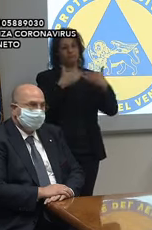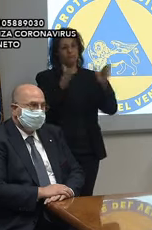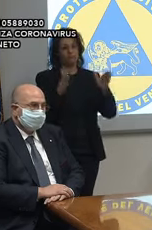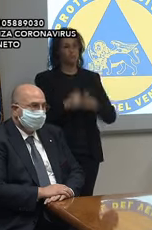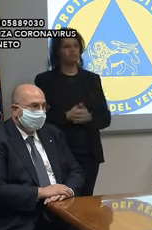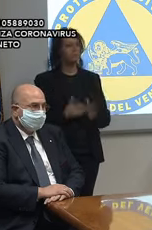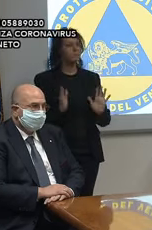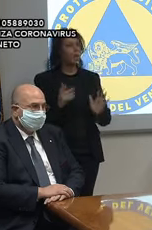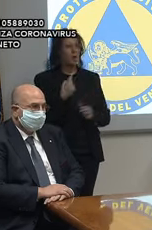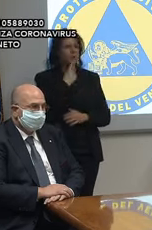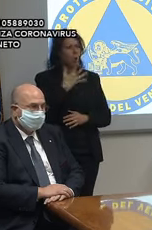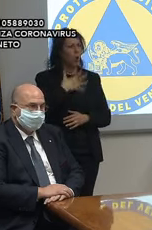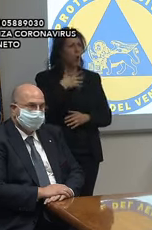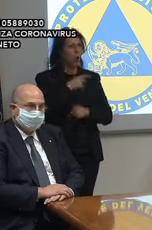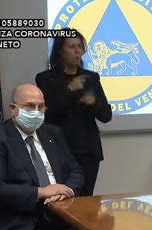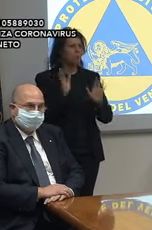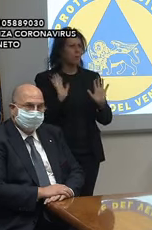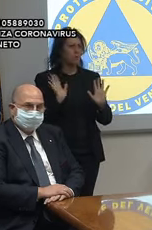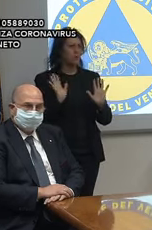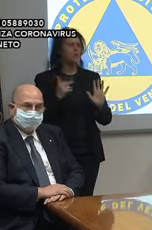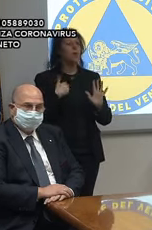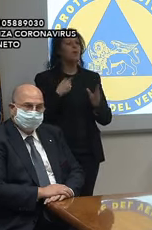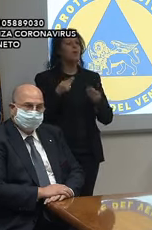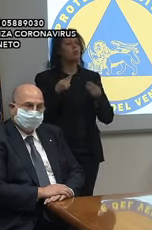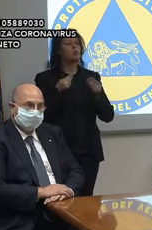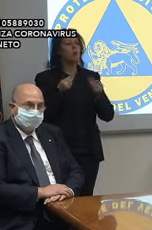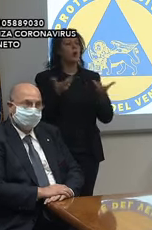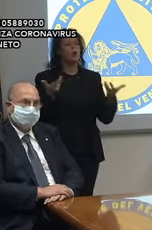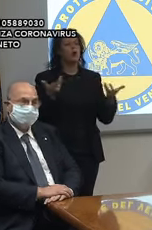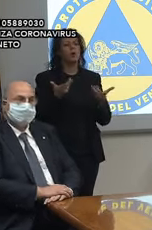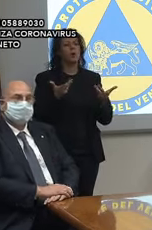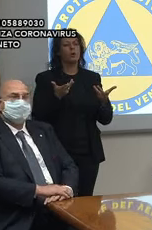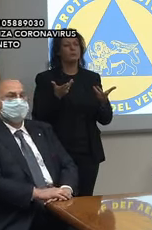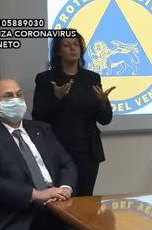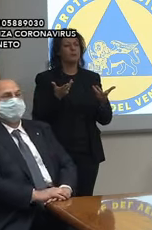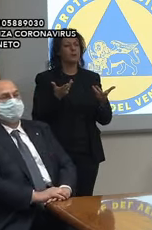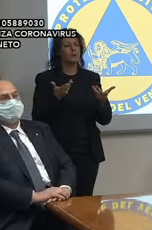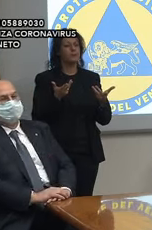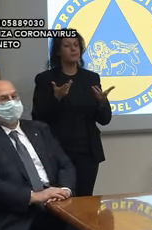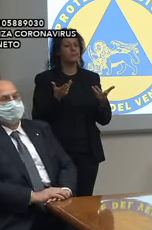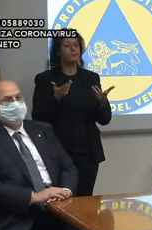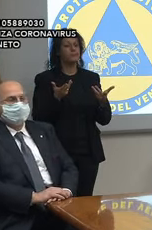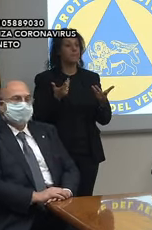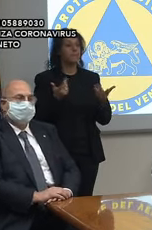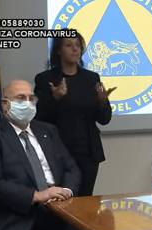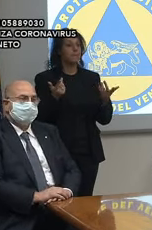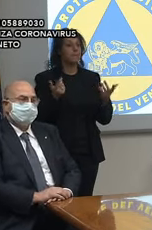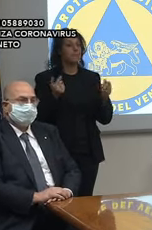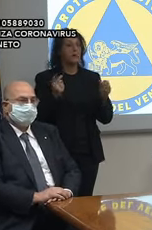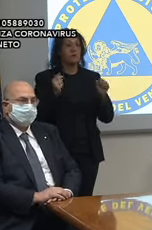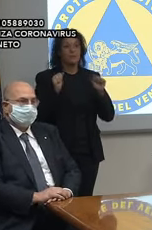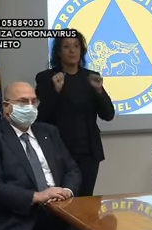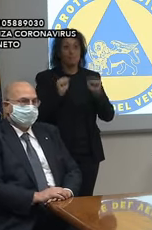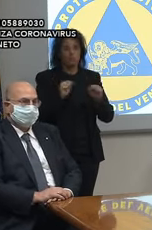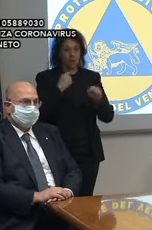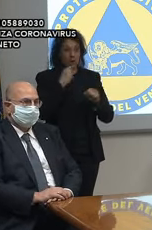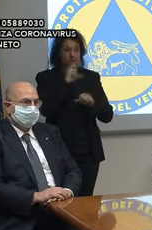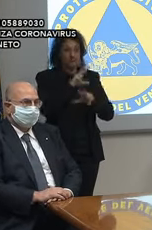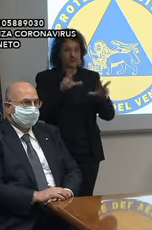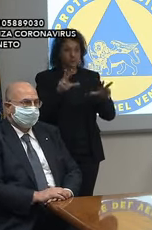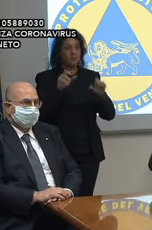però io posso anche portare un'esperienza, premesso che da un momento all'altro con colpo d'aria può cambiare